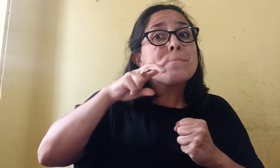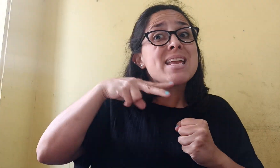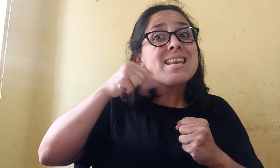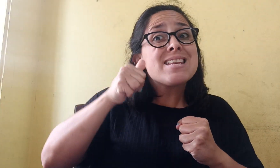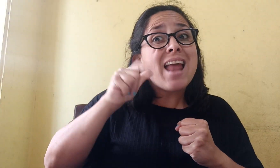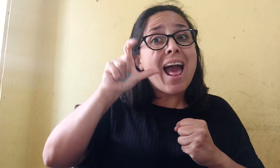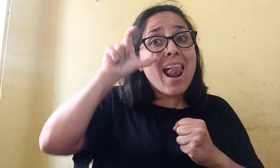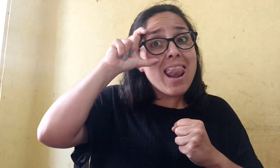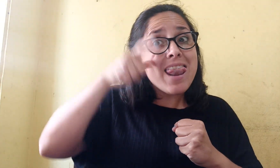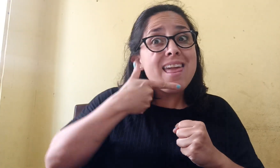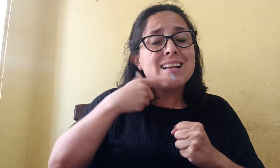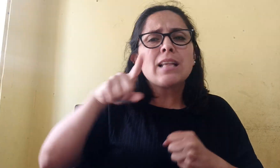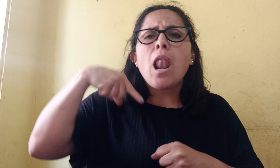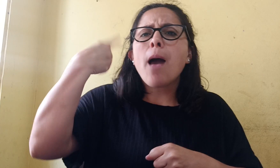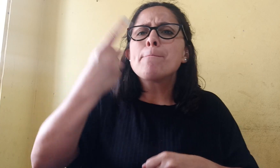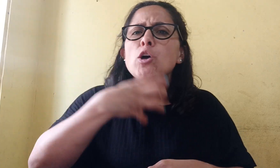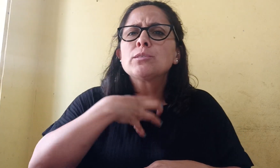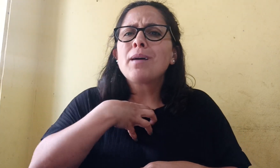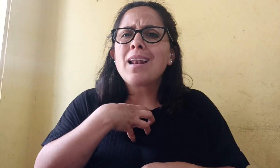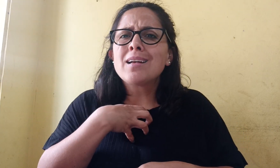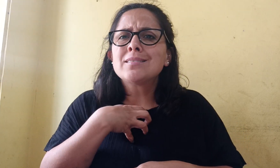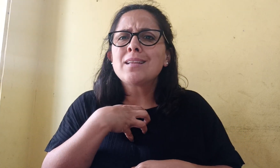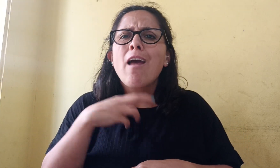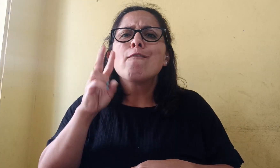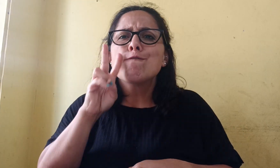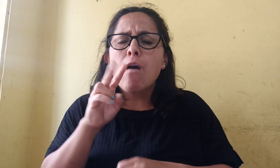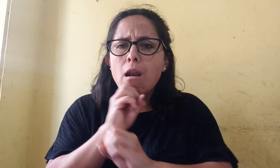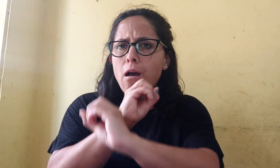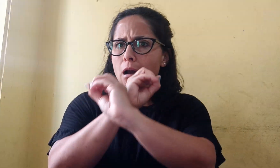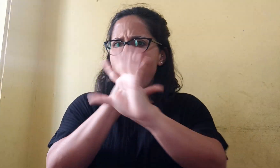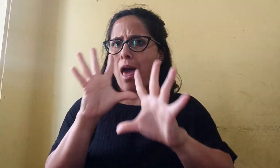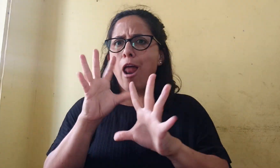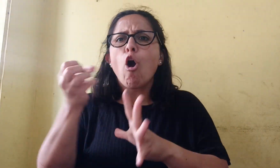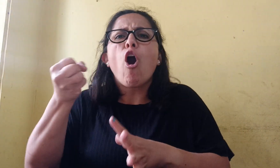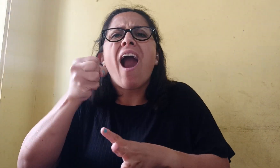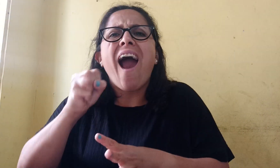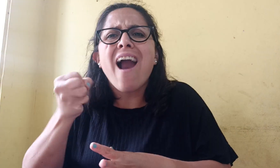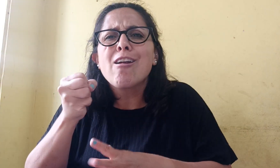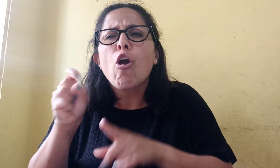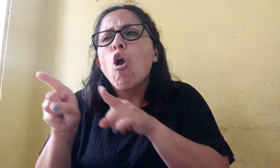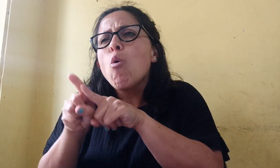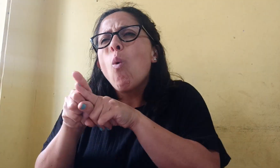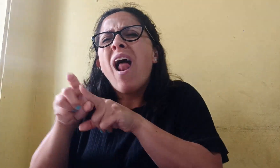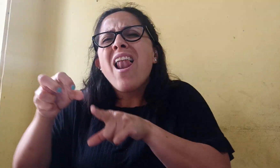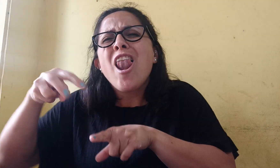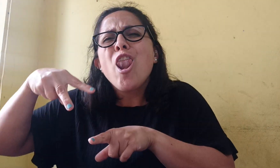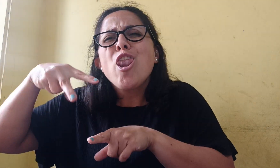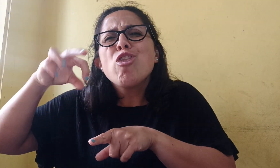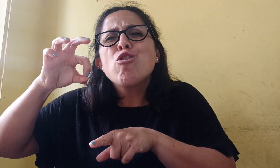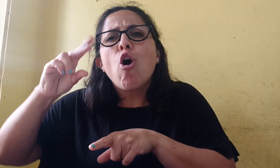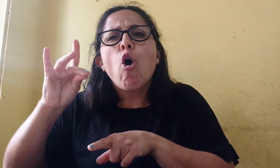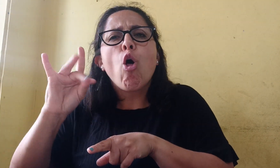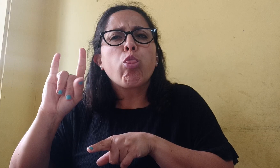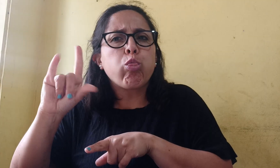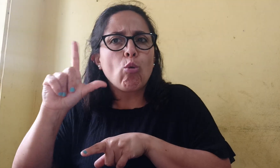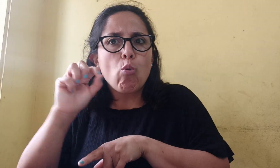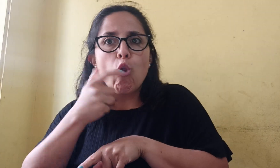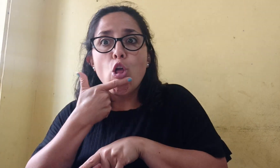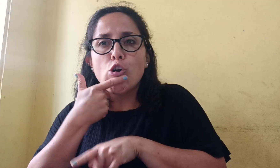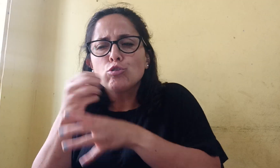sigue vamos a ver bien los ganglios, así los pueden entender, pero serían como nodulitos que son grupos